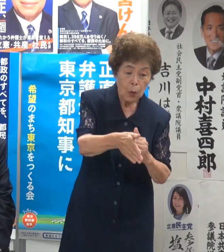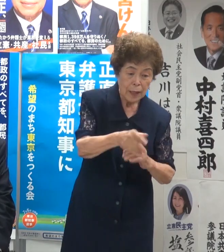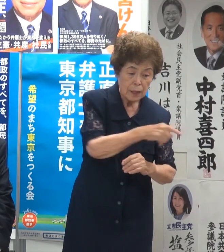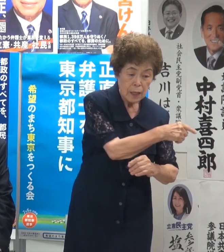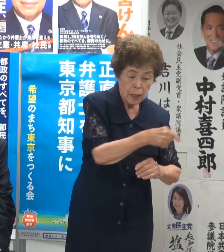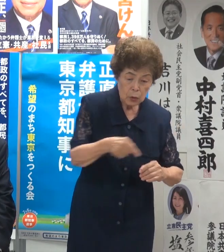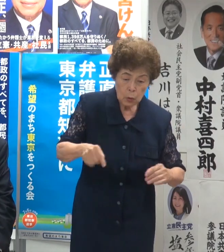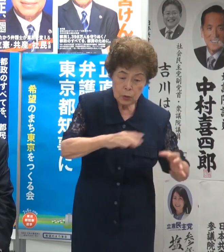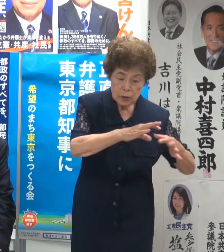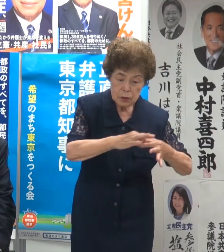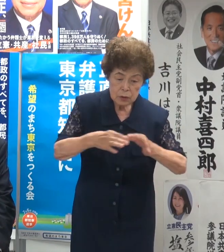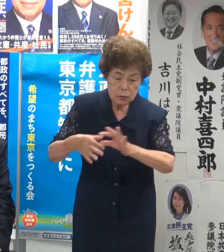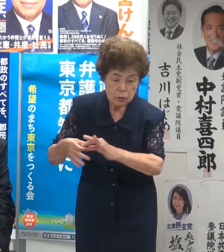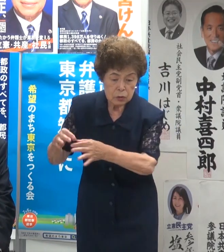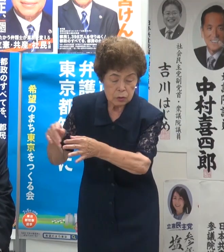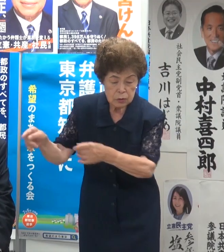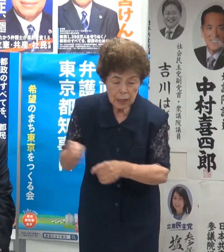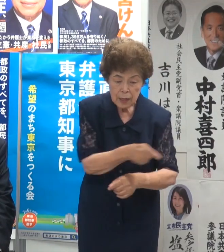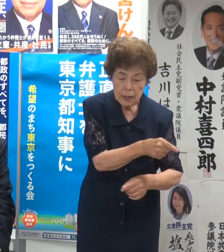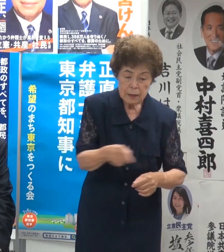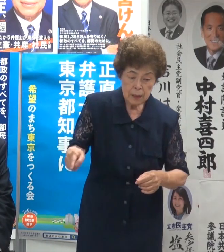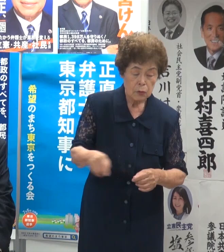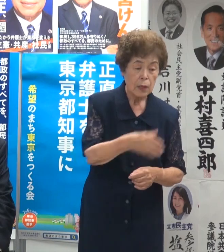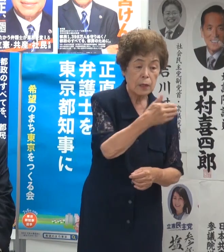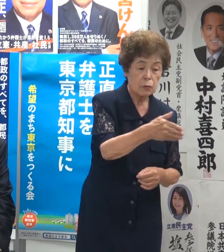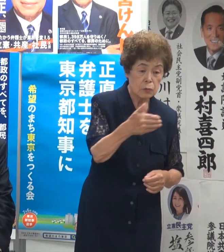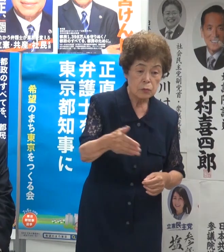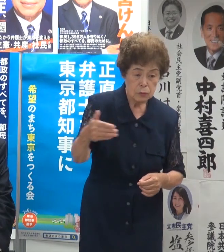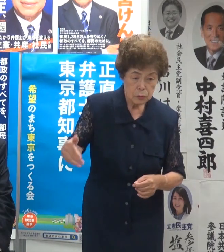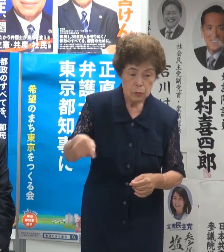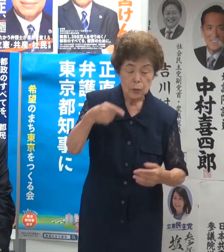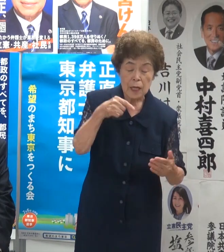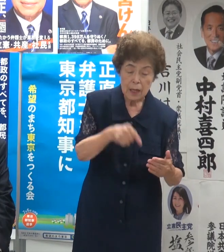ながった運動が各区で、